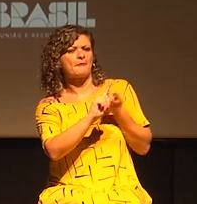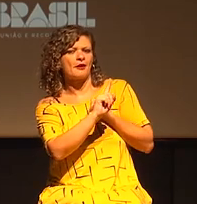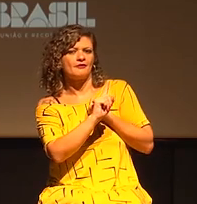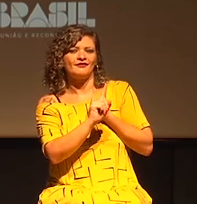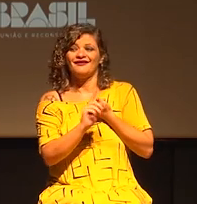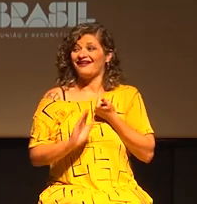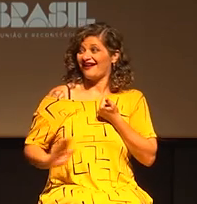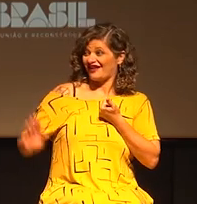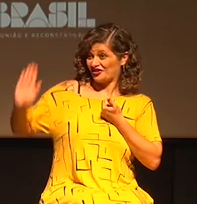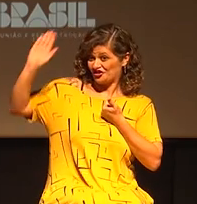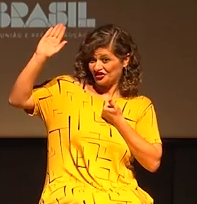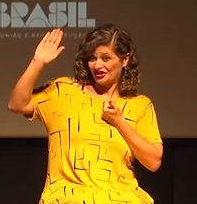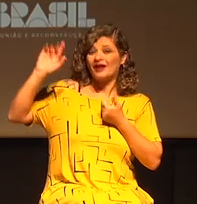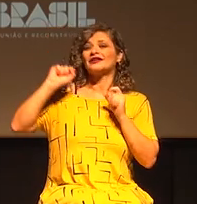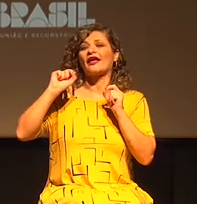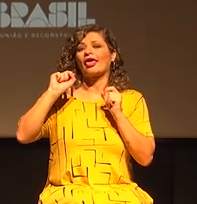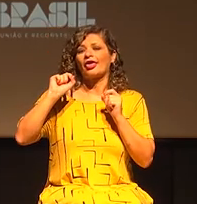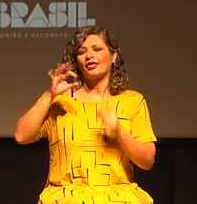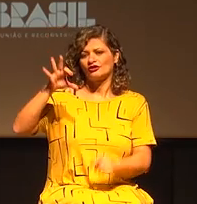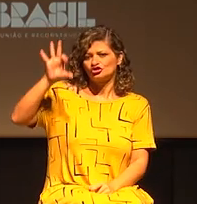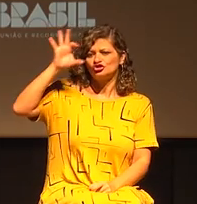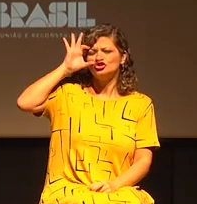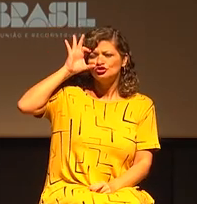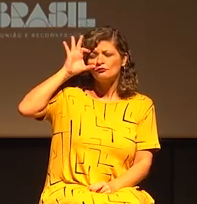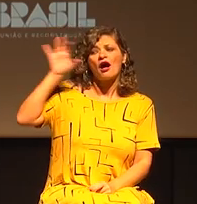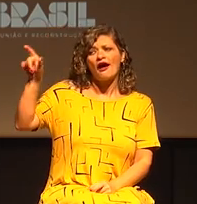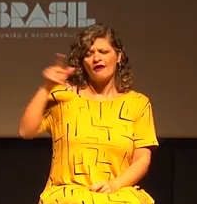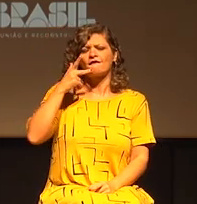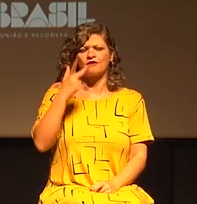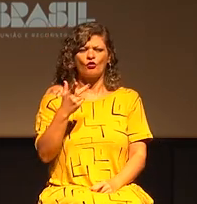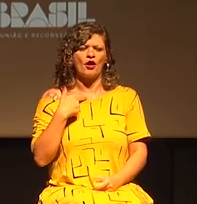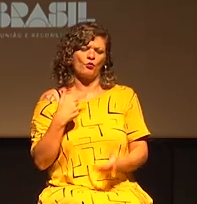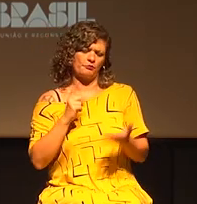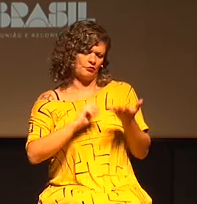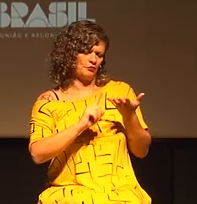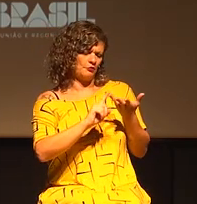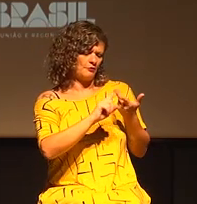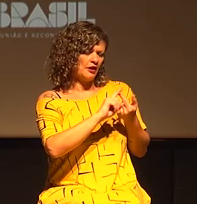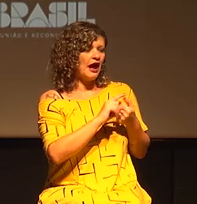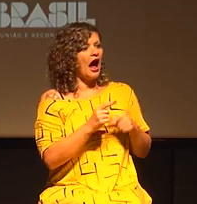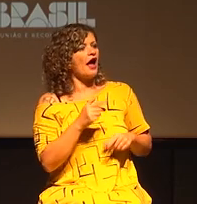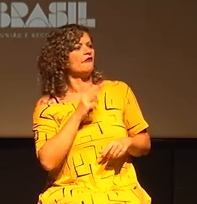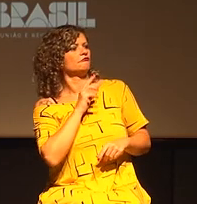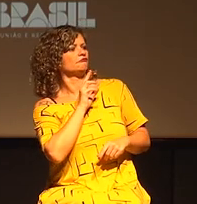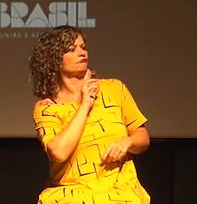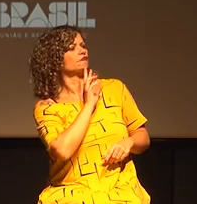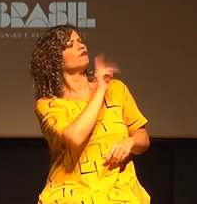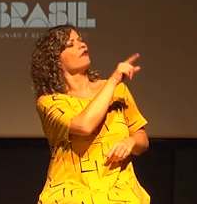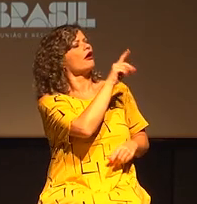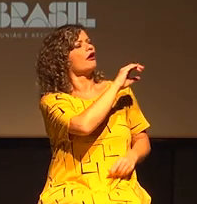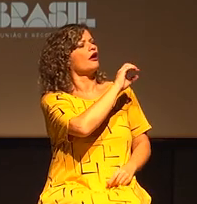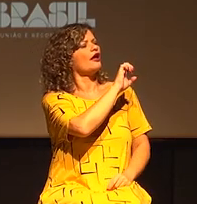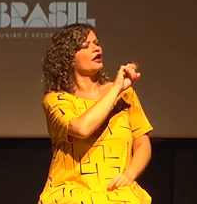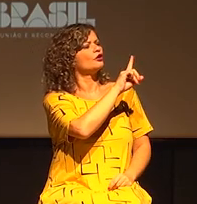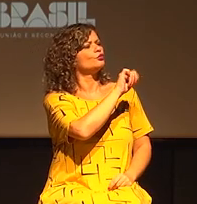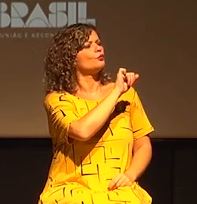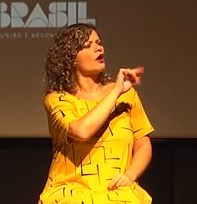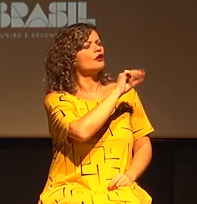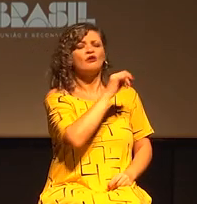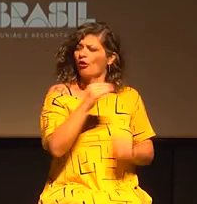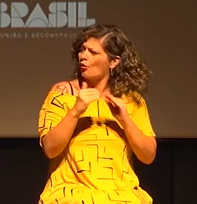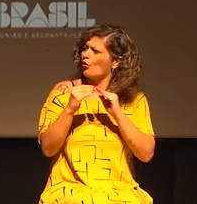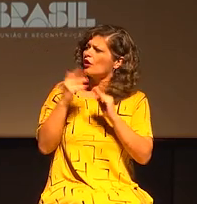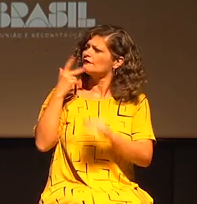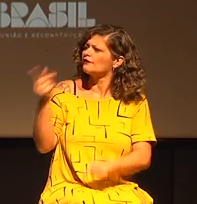candidata era Dilma primeira que respondeu Aí ela falou Olha eu acho que é isso isso isso ah agora a pergunta vai pro Eduardo Jorge Ah eu concordo com o que